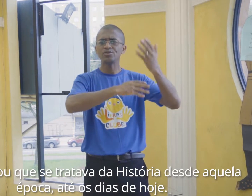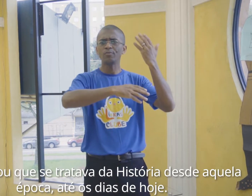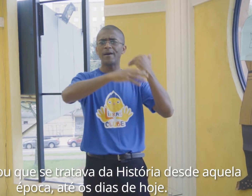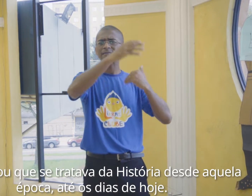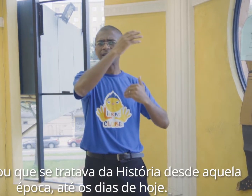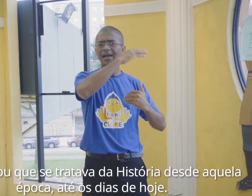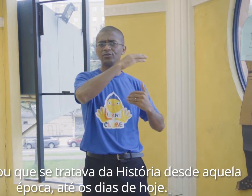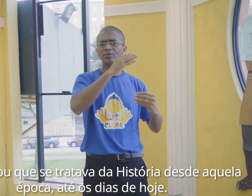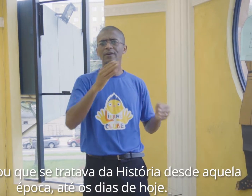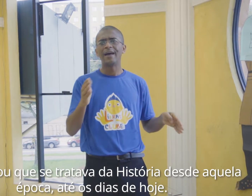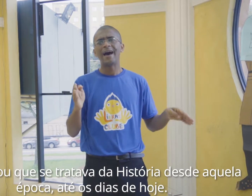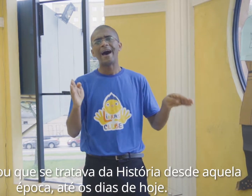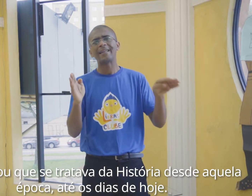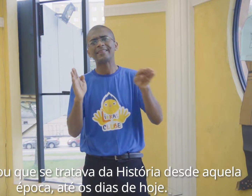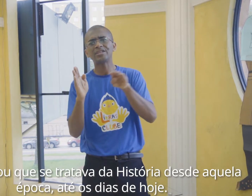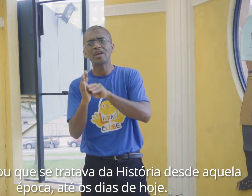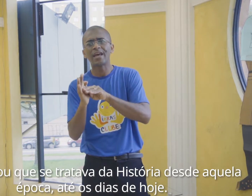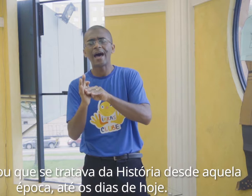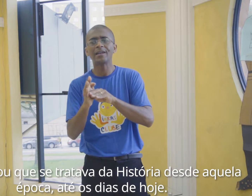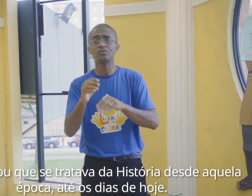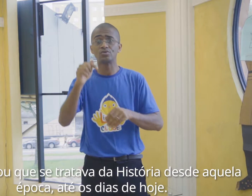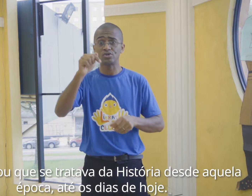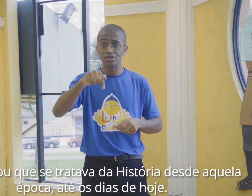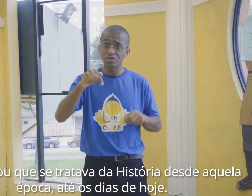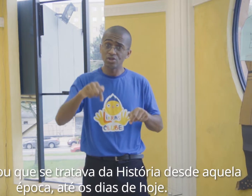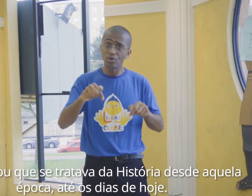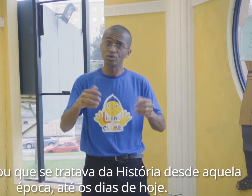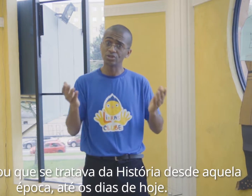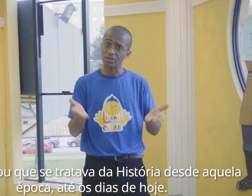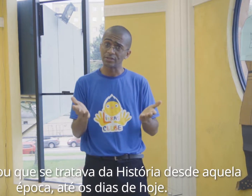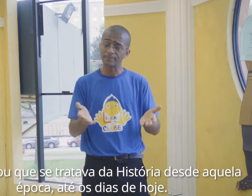o passado até chegar aos dias de hoje.